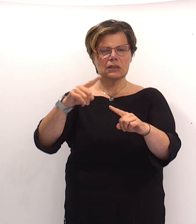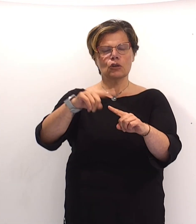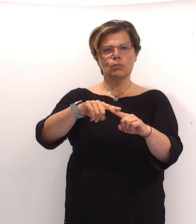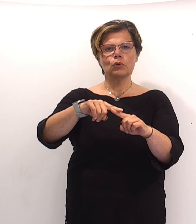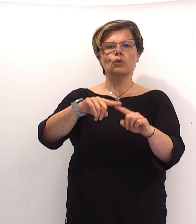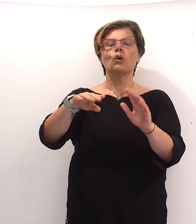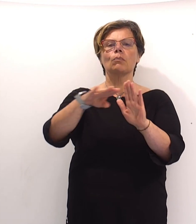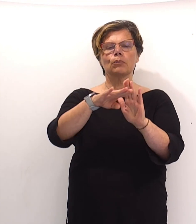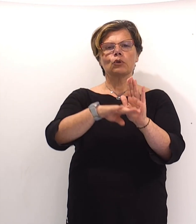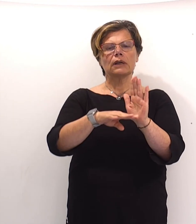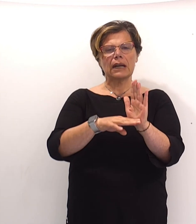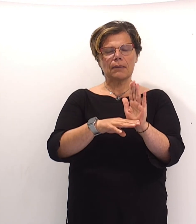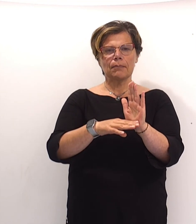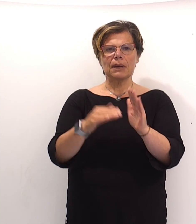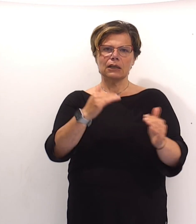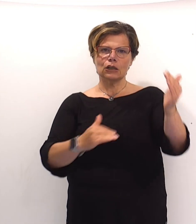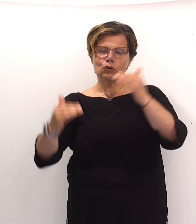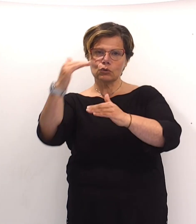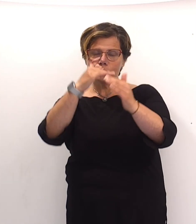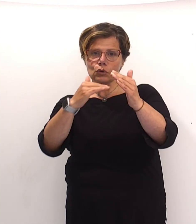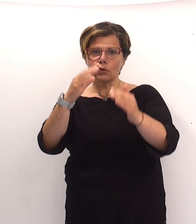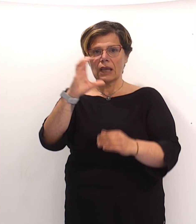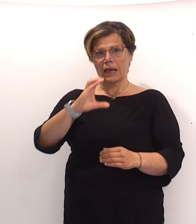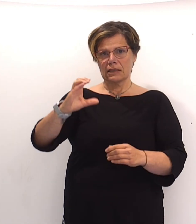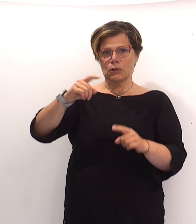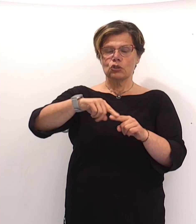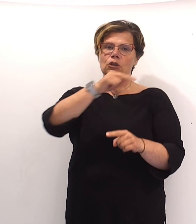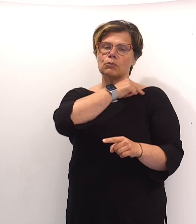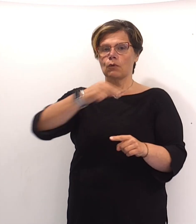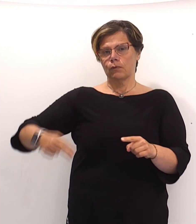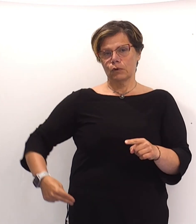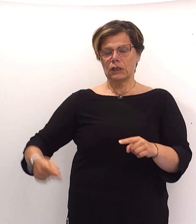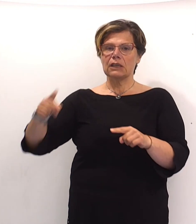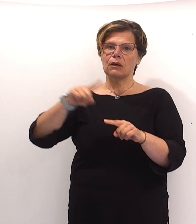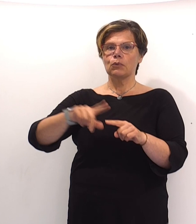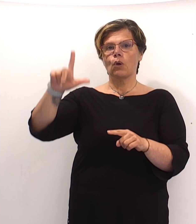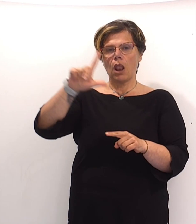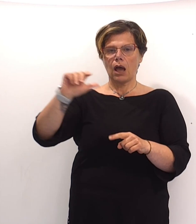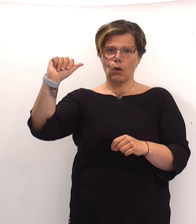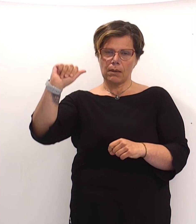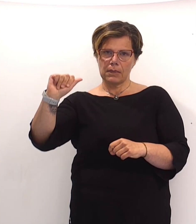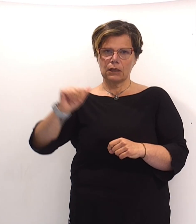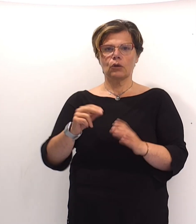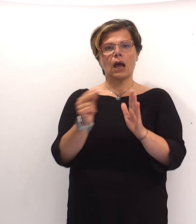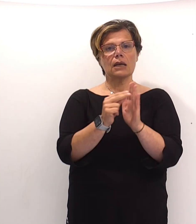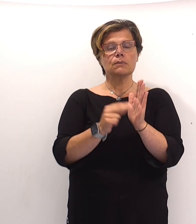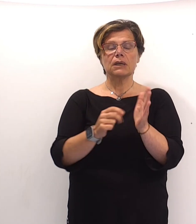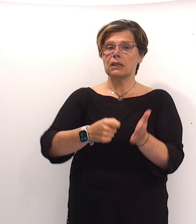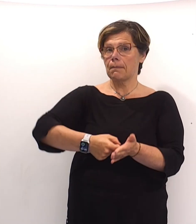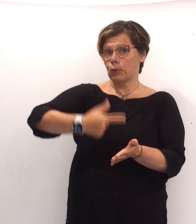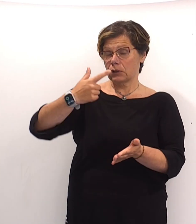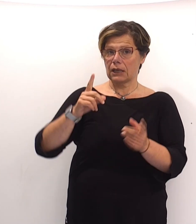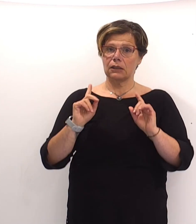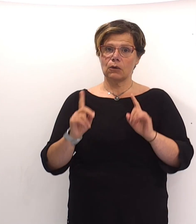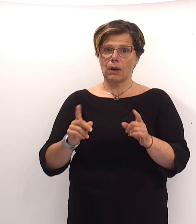di Casamicciola, Forio e Lacco Ameno. Aspetti fondamentali del protocollo: il